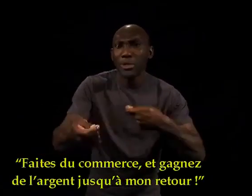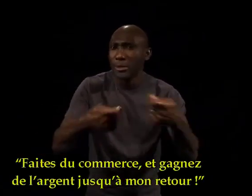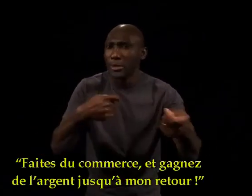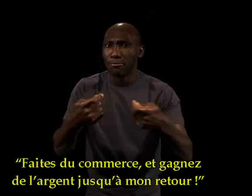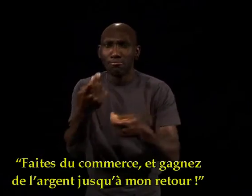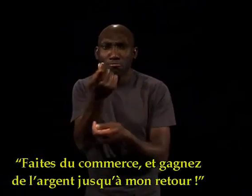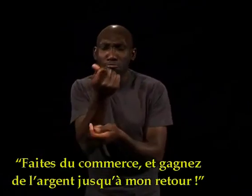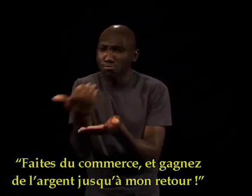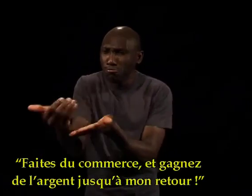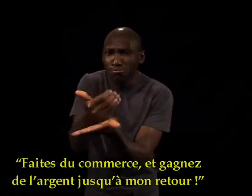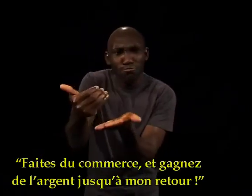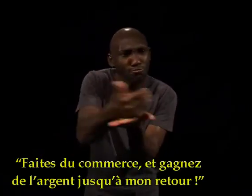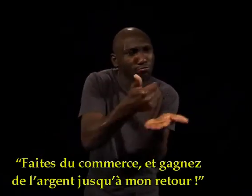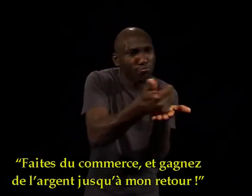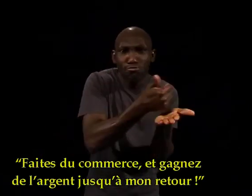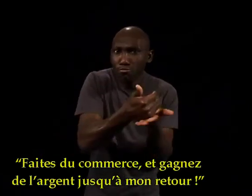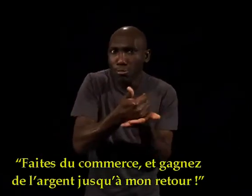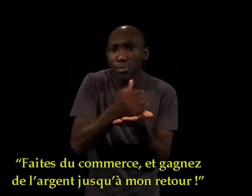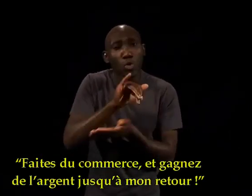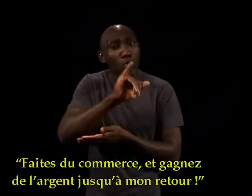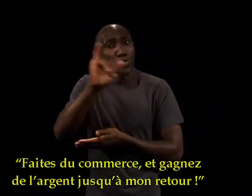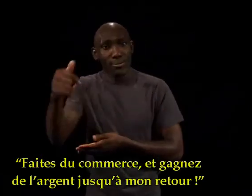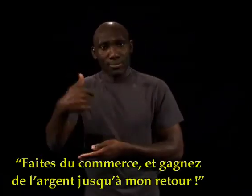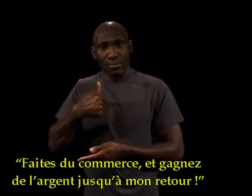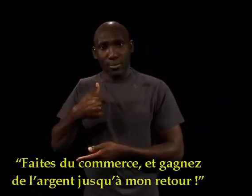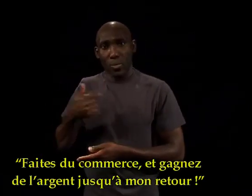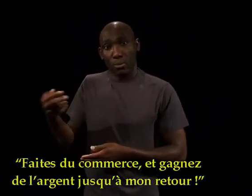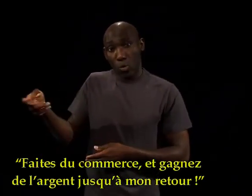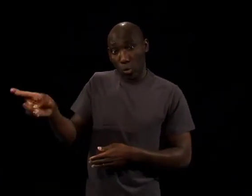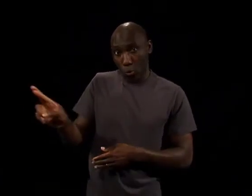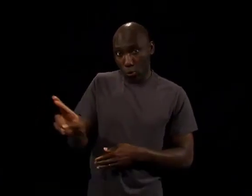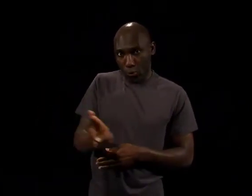faites du commerce et gagnez de l'argent jusqu'à mon retour.